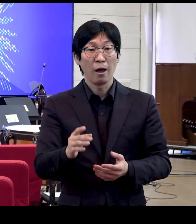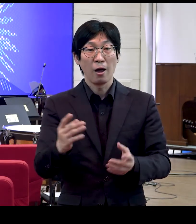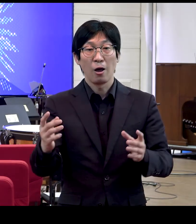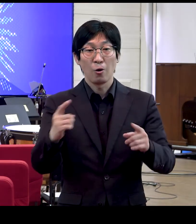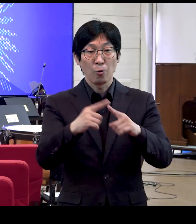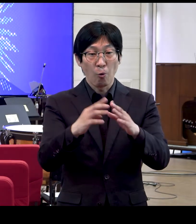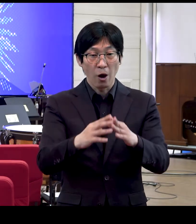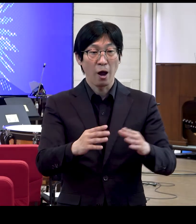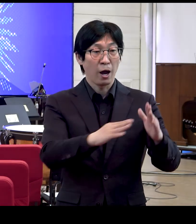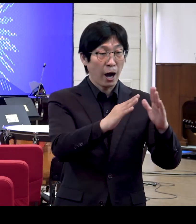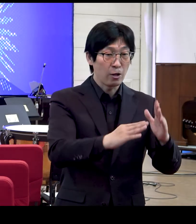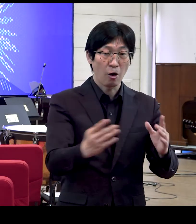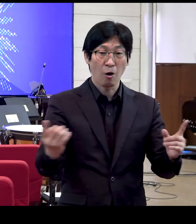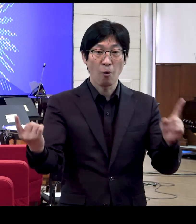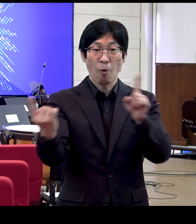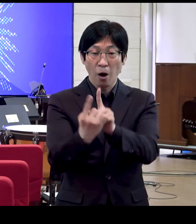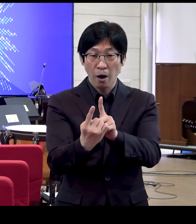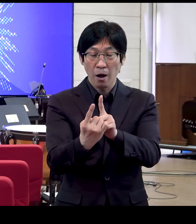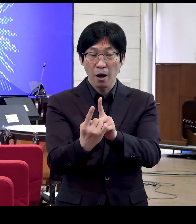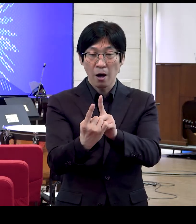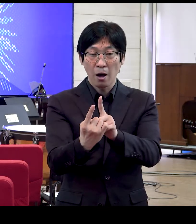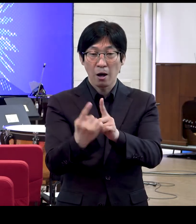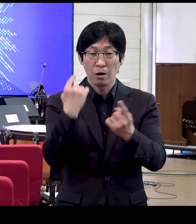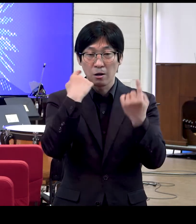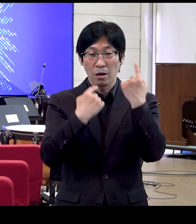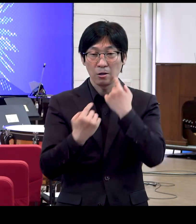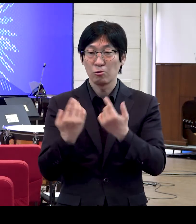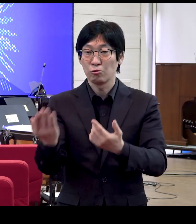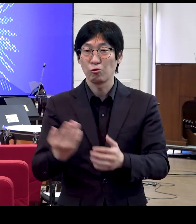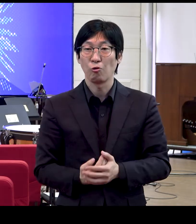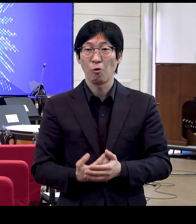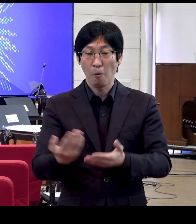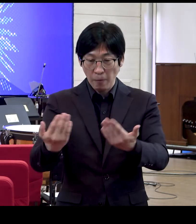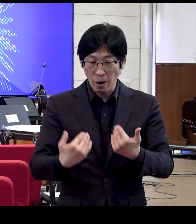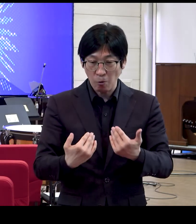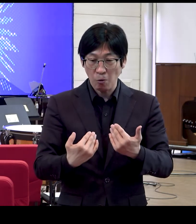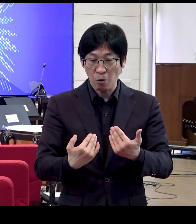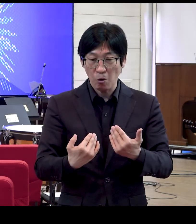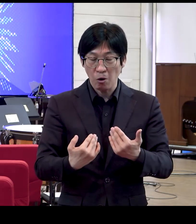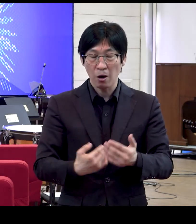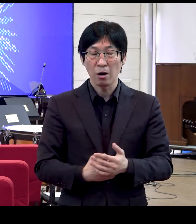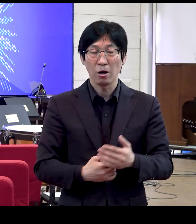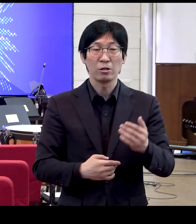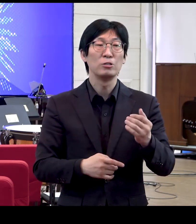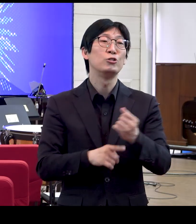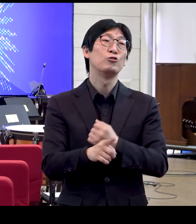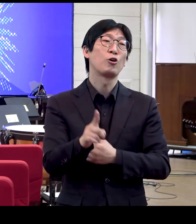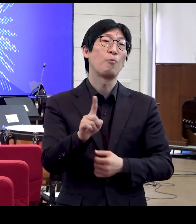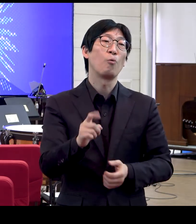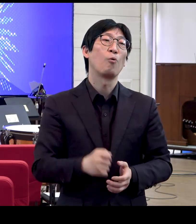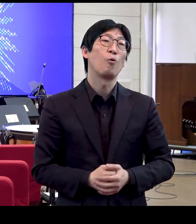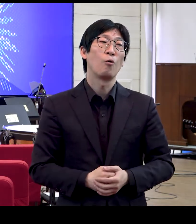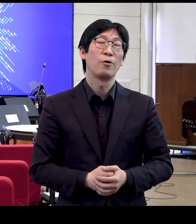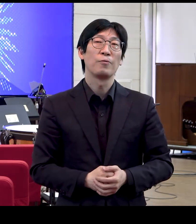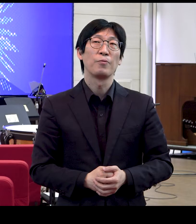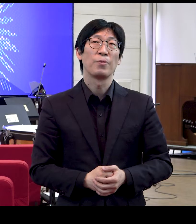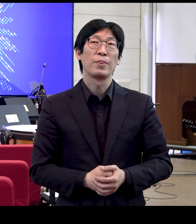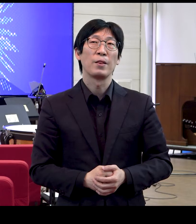만나서 서로 상처 주고 서로 고통 주고 서로 아프게 하고 그렇게 하는 이유를 보니까 딱 한